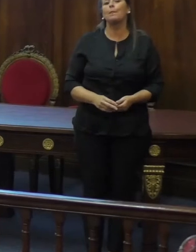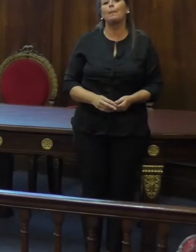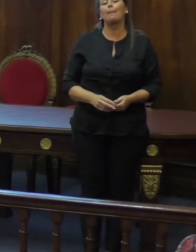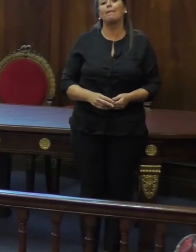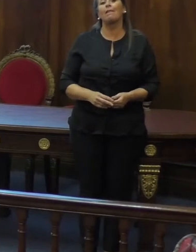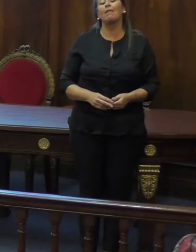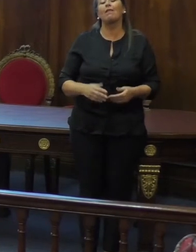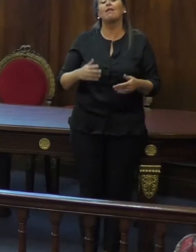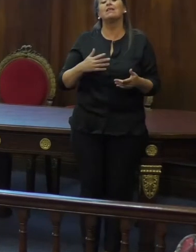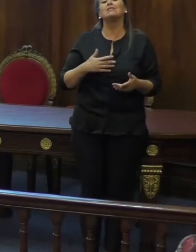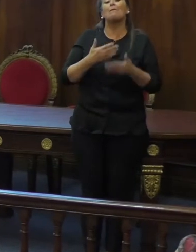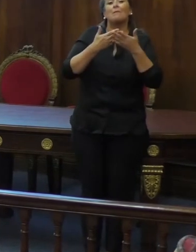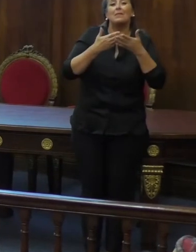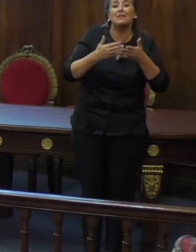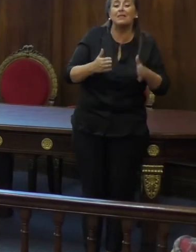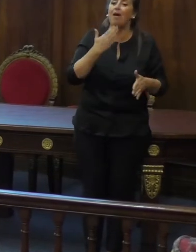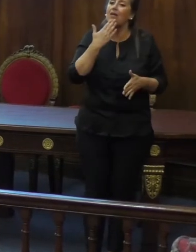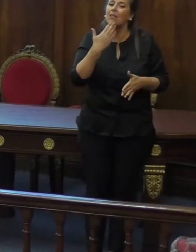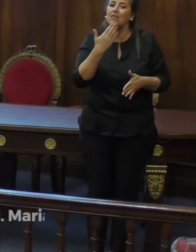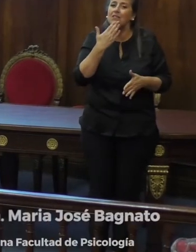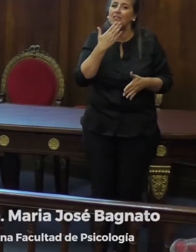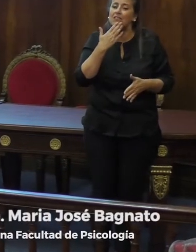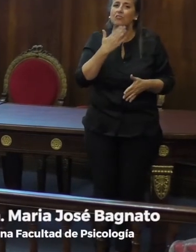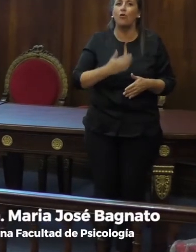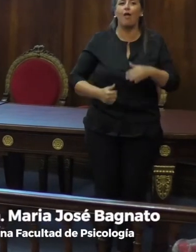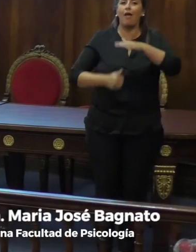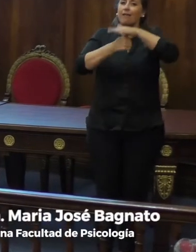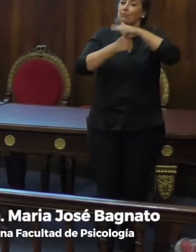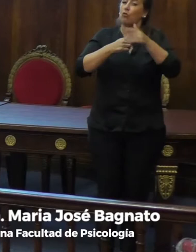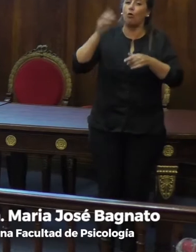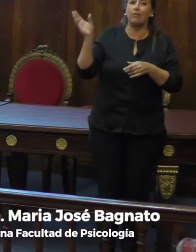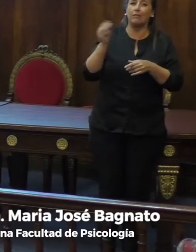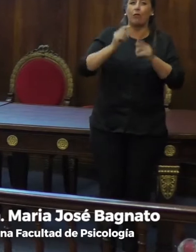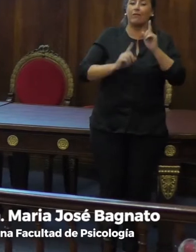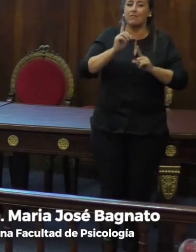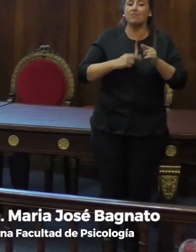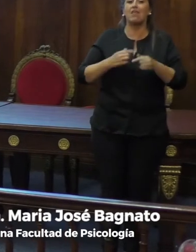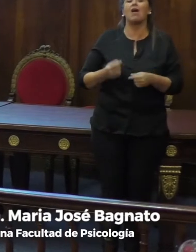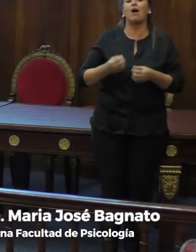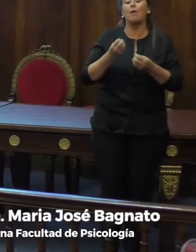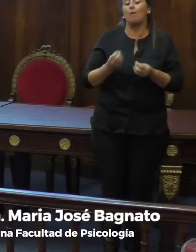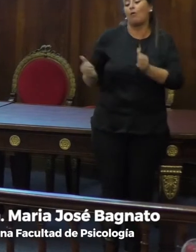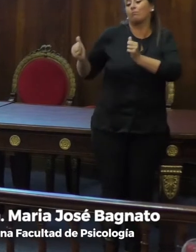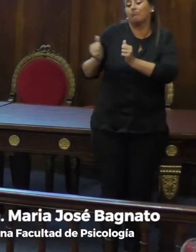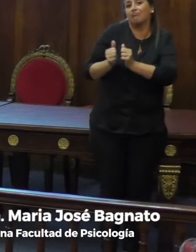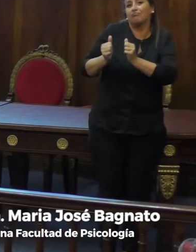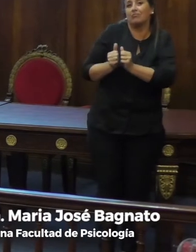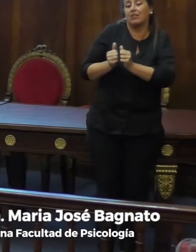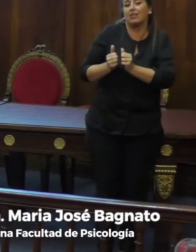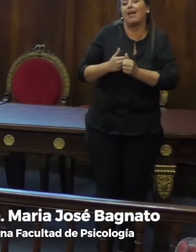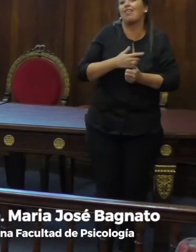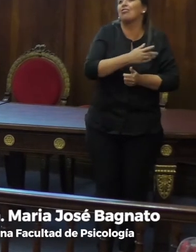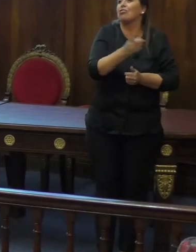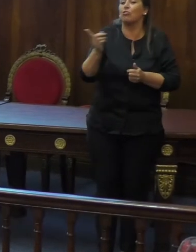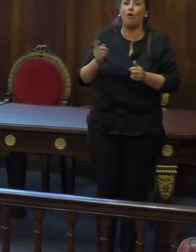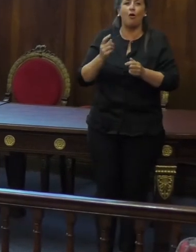Quisiera empezar agradeciendo al señor rector por esta instancia, por estar al lado nuestro. Al lado nuestro me refiero